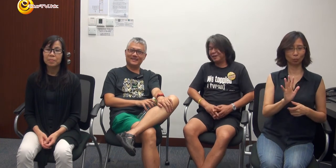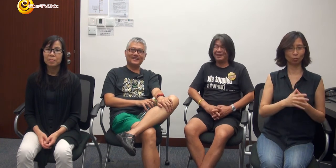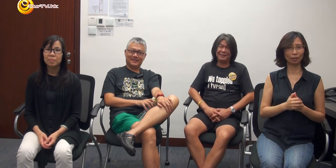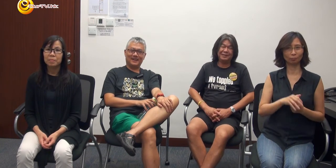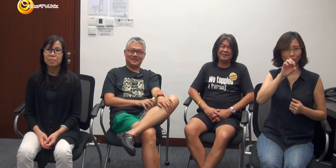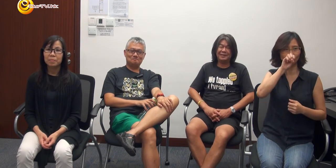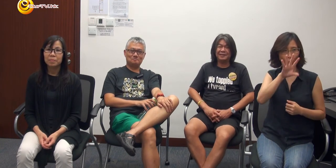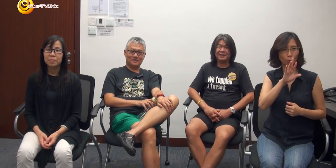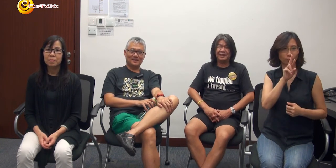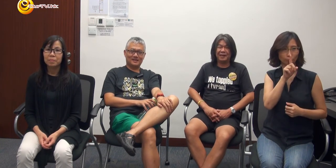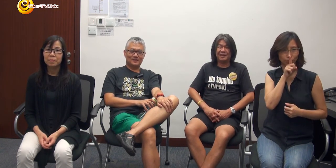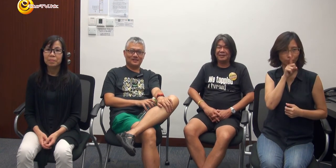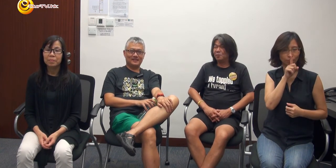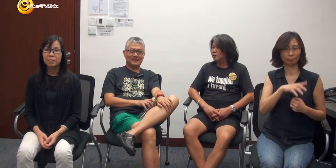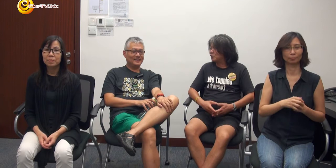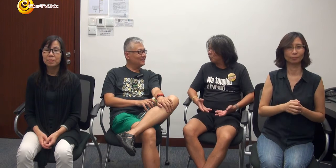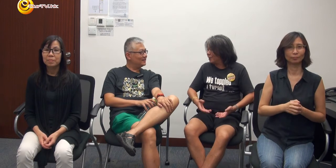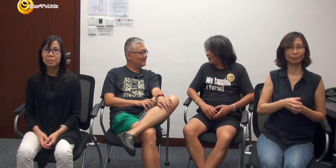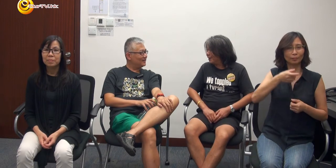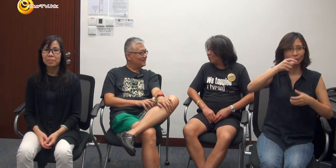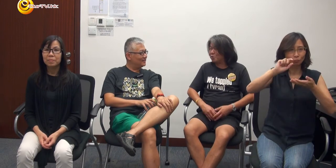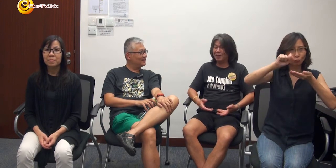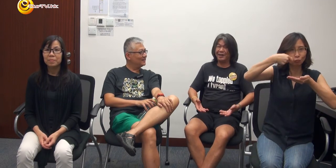睇。 係咁，所以咧 識捉喎而家，係咯，好捉㗎啦而家。嚇